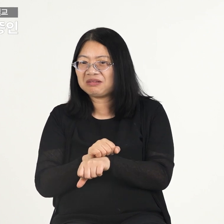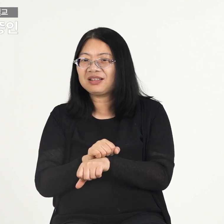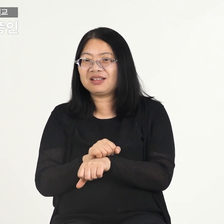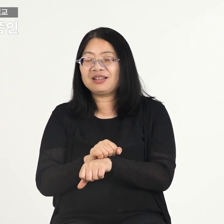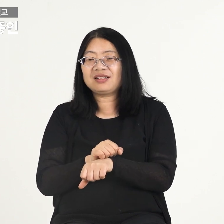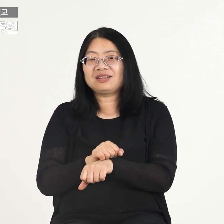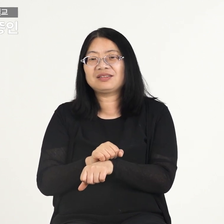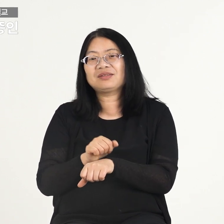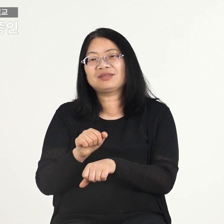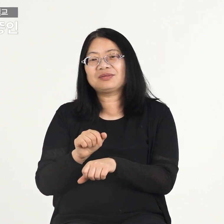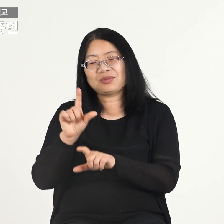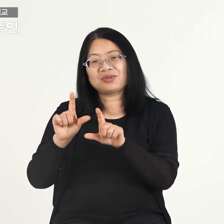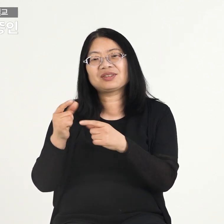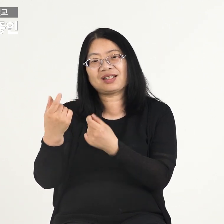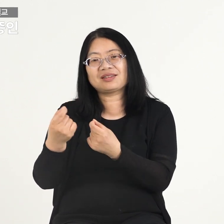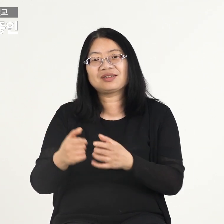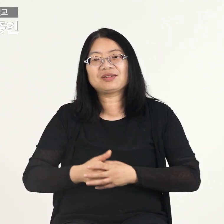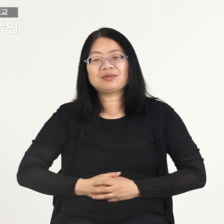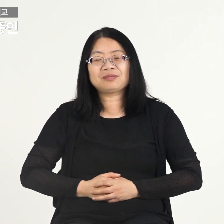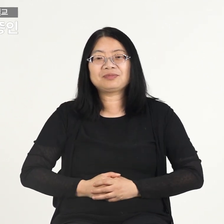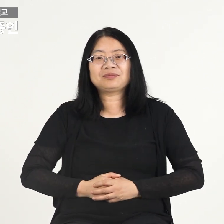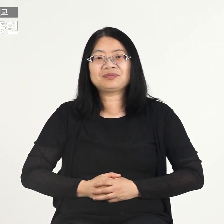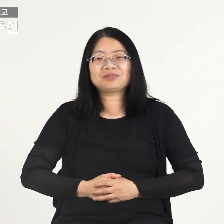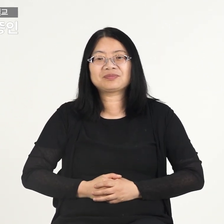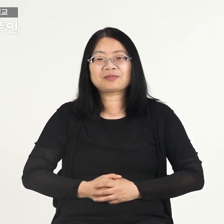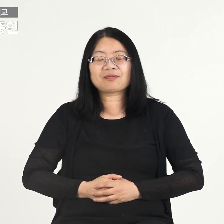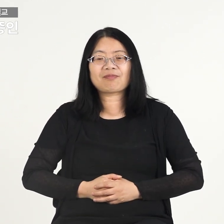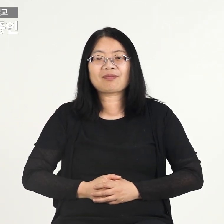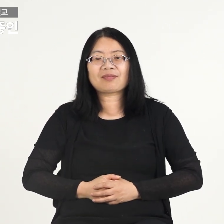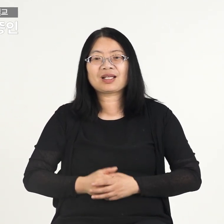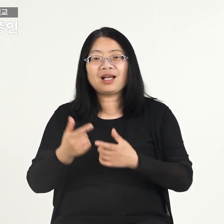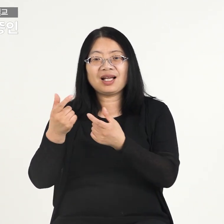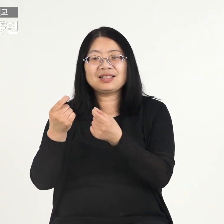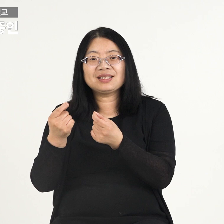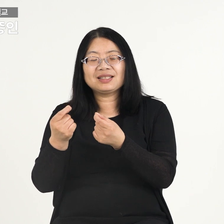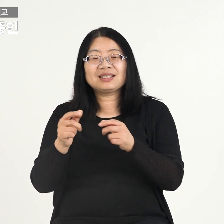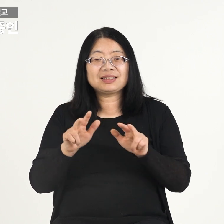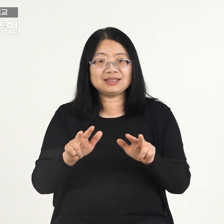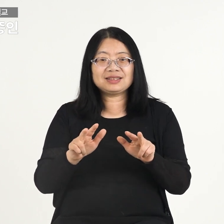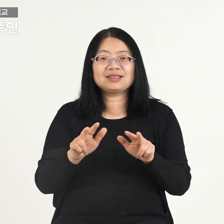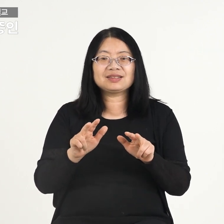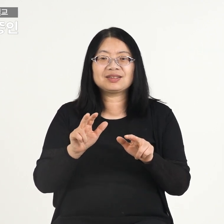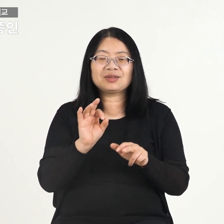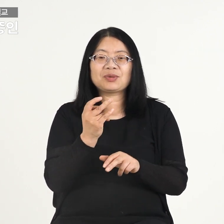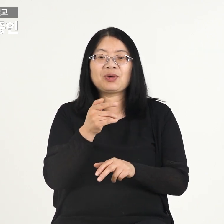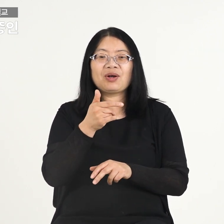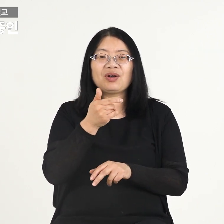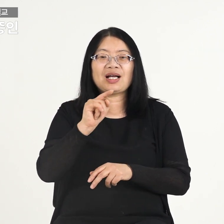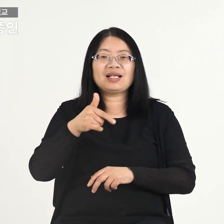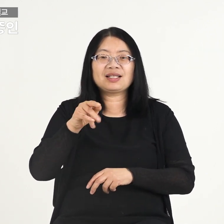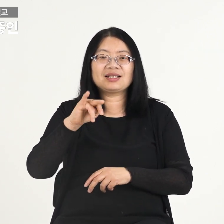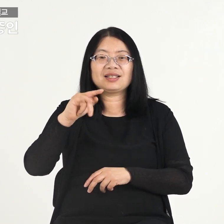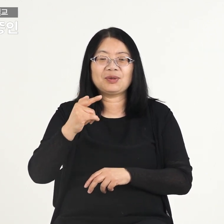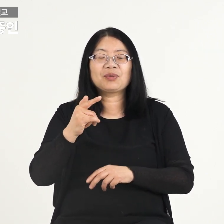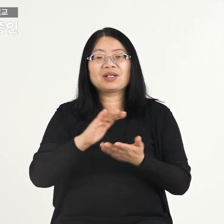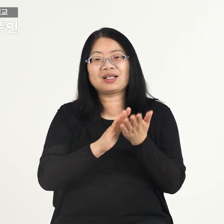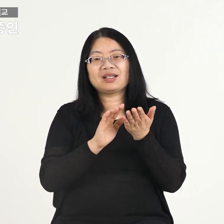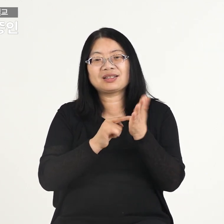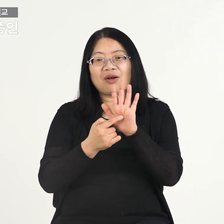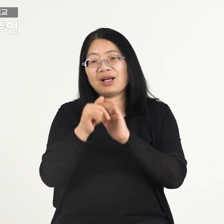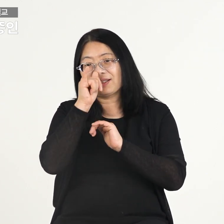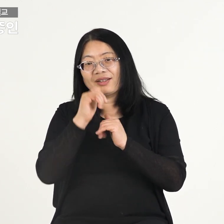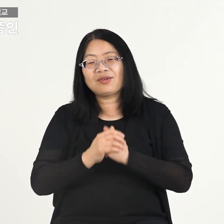고소해 하게 생각하는 거죠. 그런 일들이 지상에서 벌어지고 있는 거예요. 자, 그런데